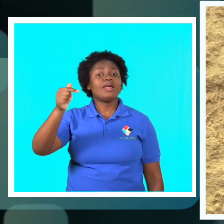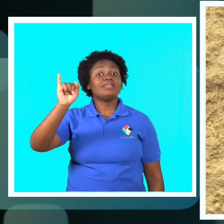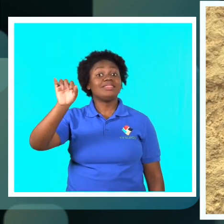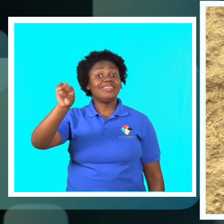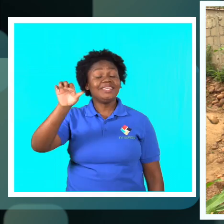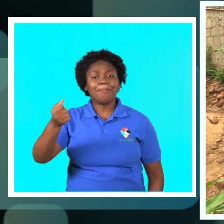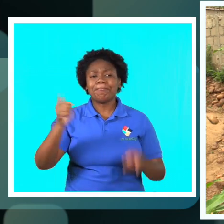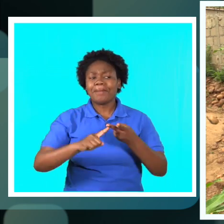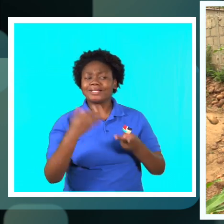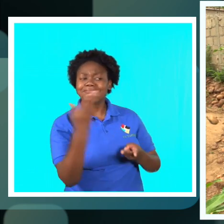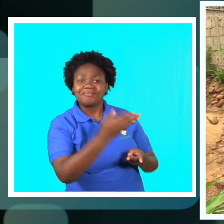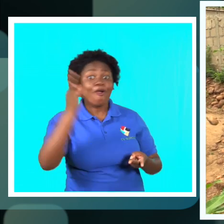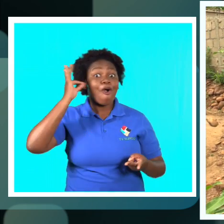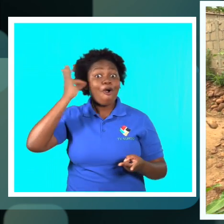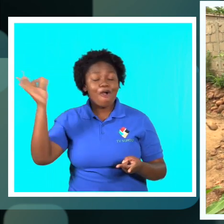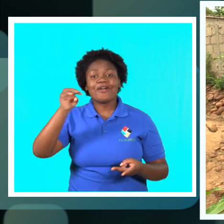Essa é Maria Amatola.